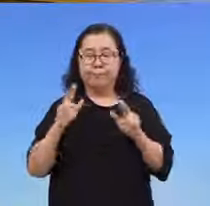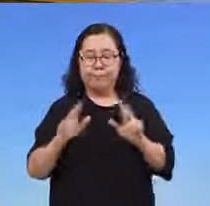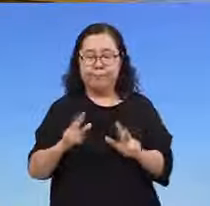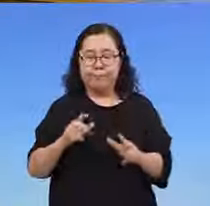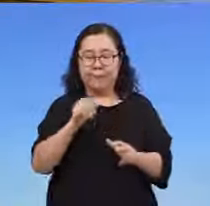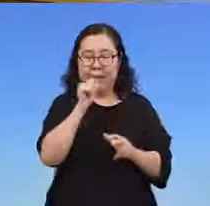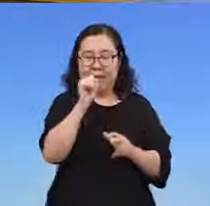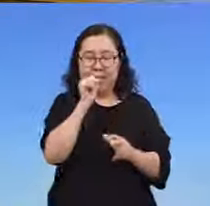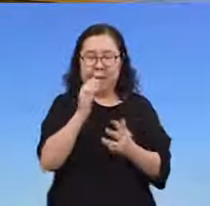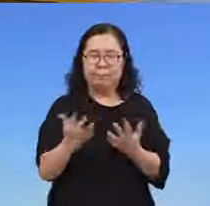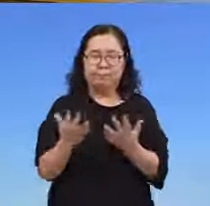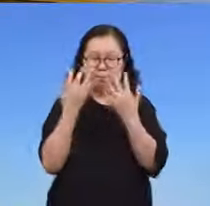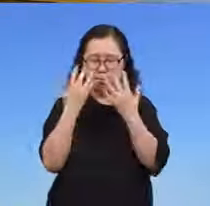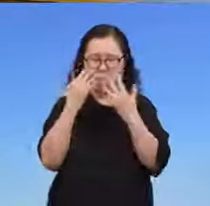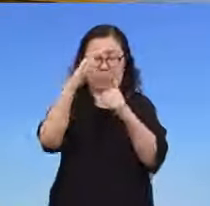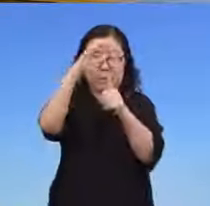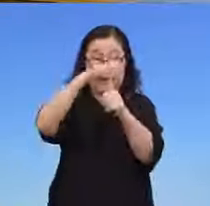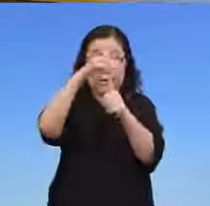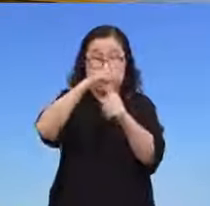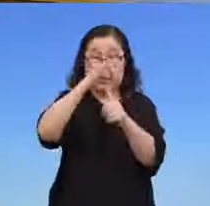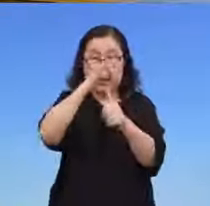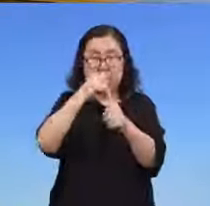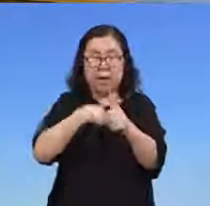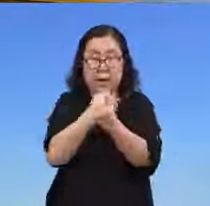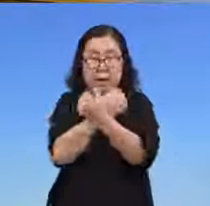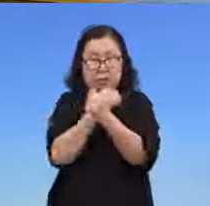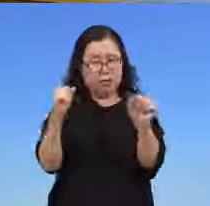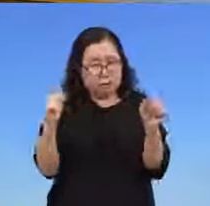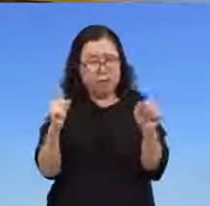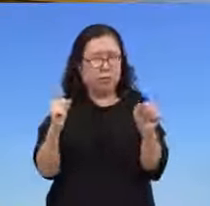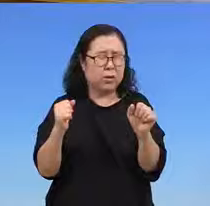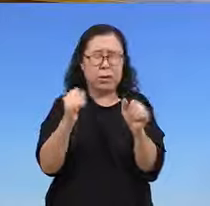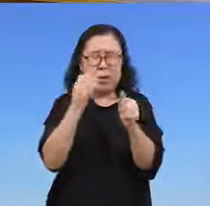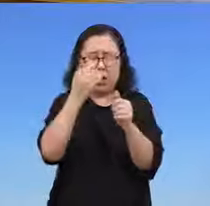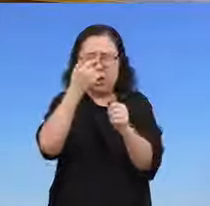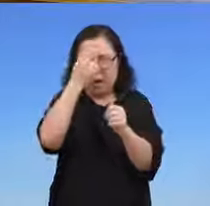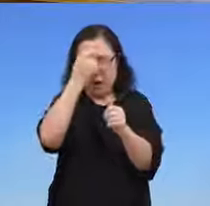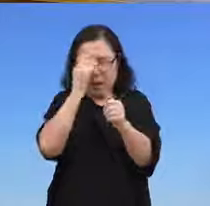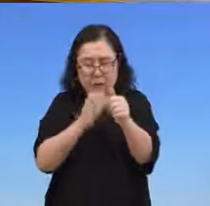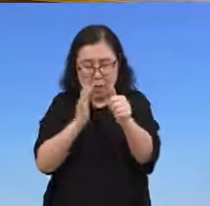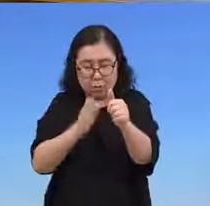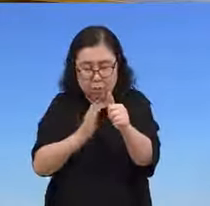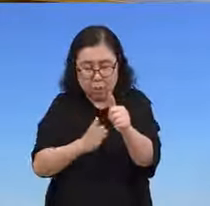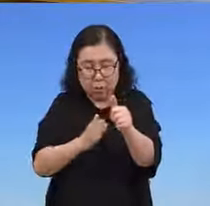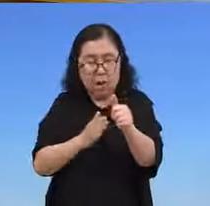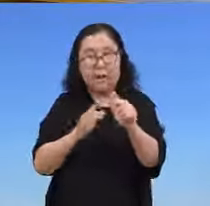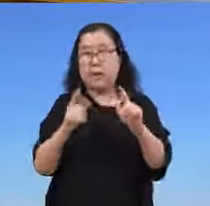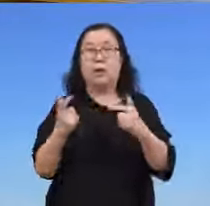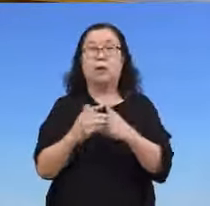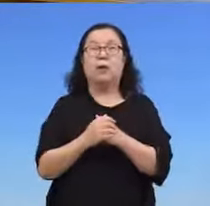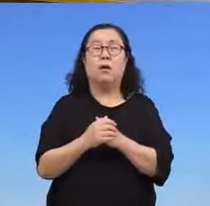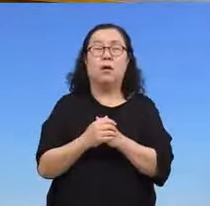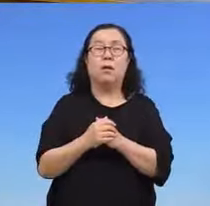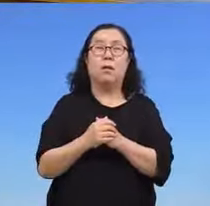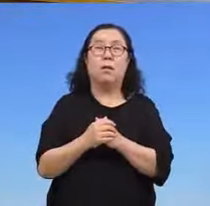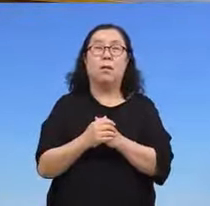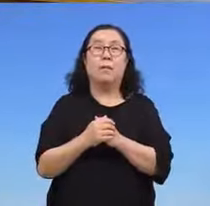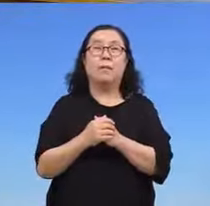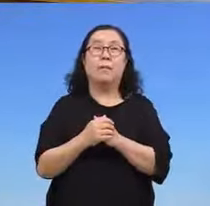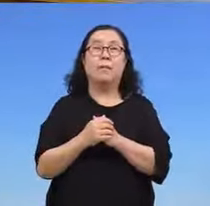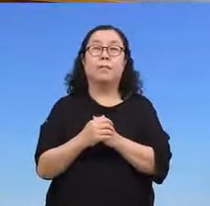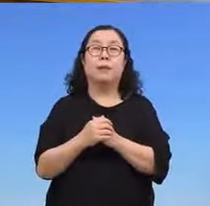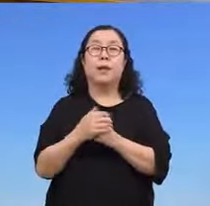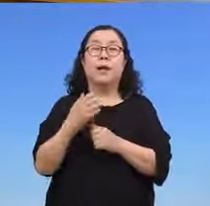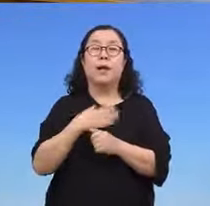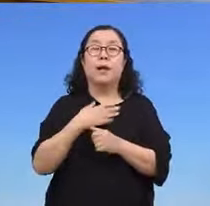감옥에 갇혀 있는데 나 여기서 좀 풀어나게 해달라, 이런 기도가 아닙니다. 지금 강조점을 달리한 19절을 다시 한번